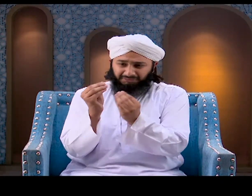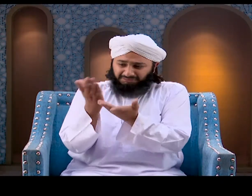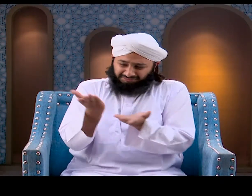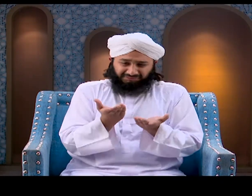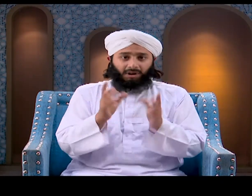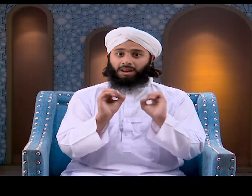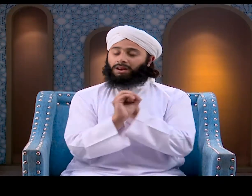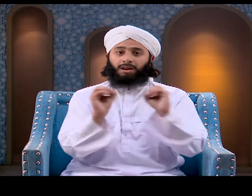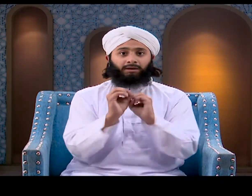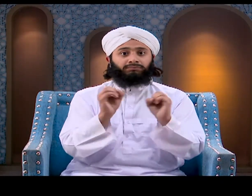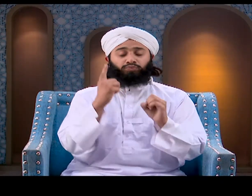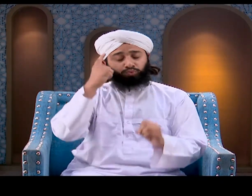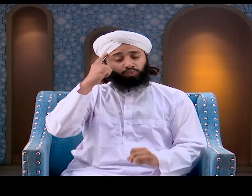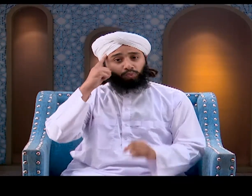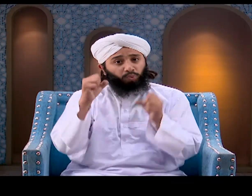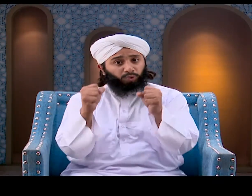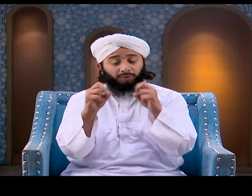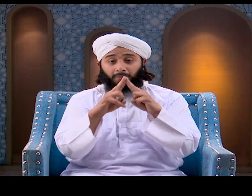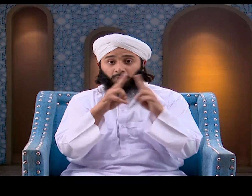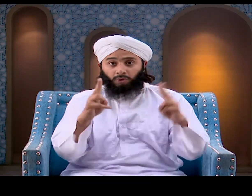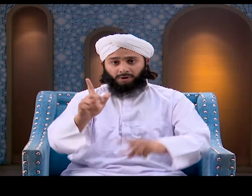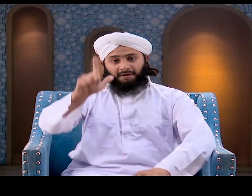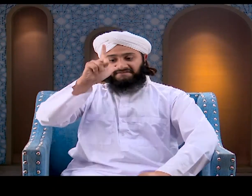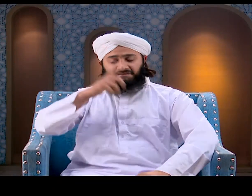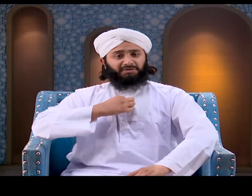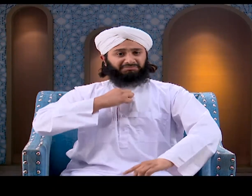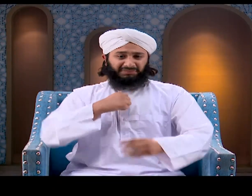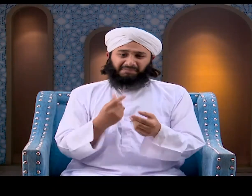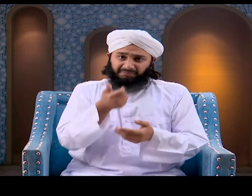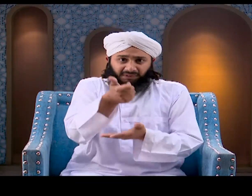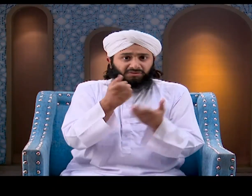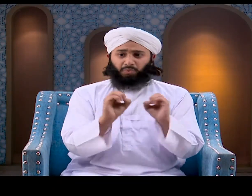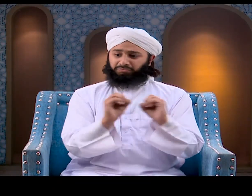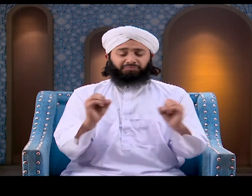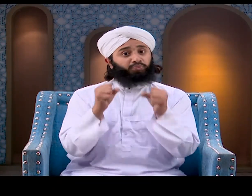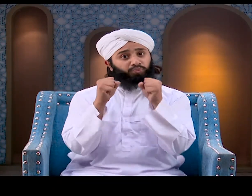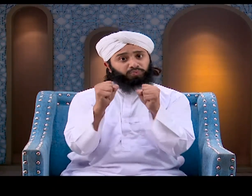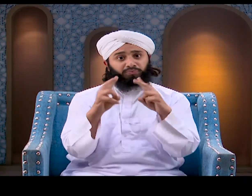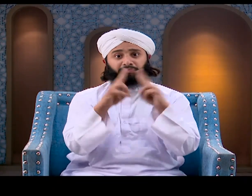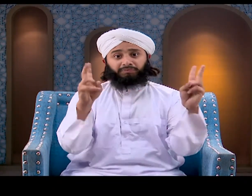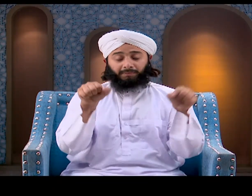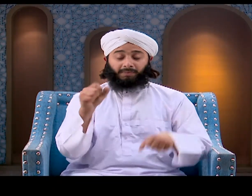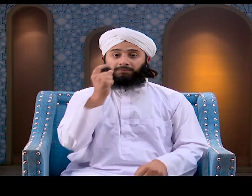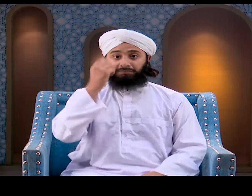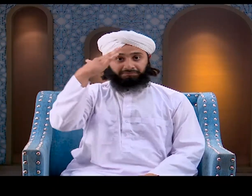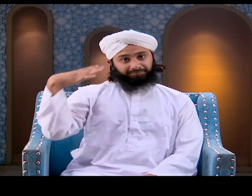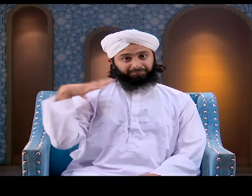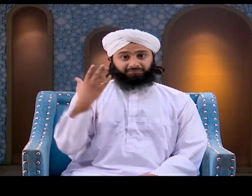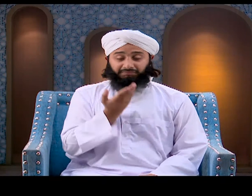نہ کسی کا زور چل سکے گا، نہ کسی کمزور کی کمزوری کا عذر مانا جائے گا. اے عاشقان رسول، اگر ہم صحیح معنوں